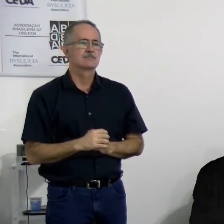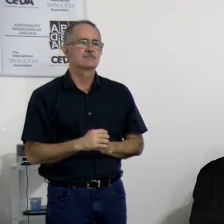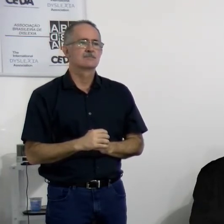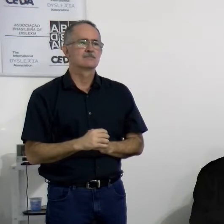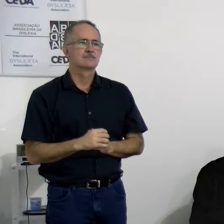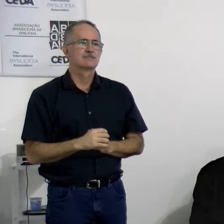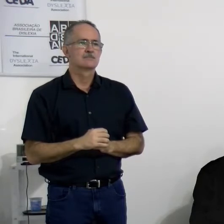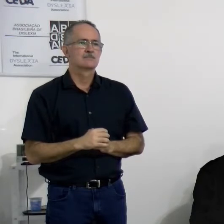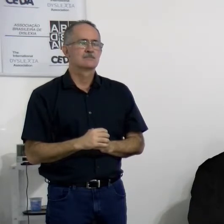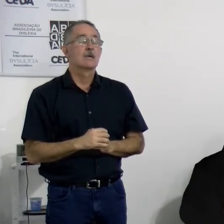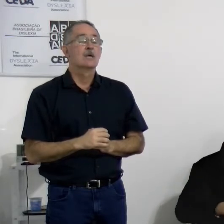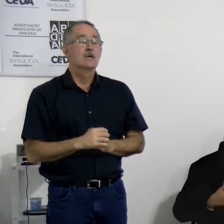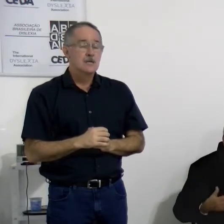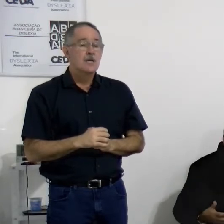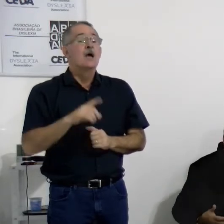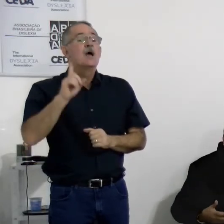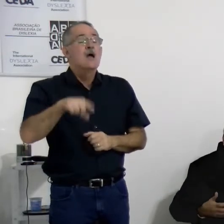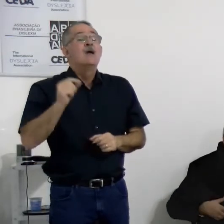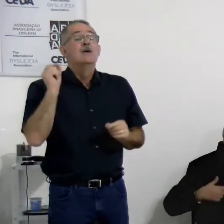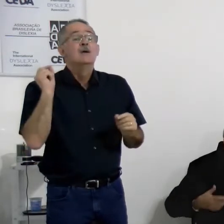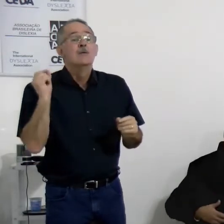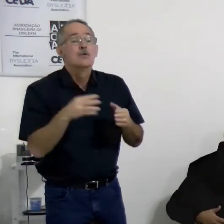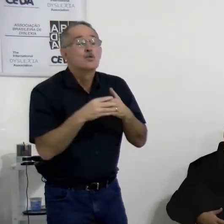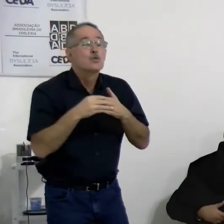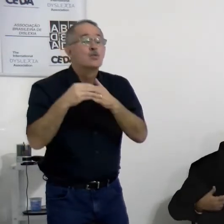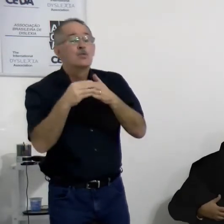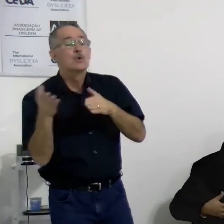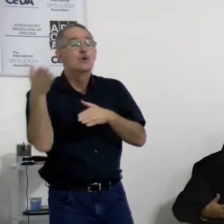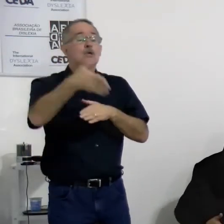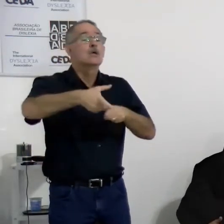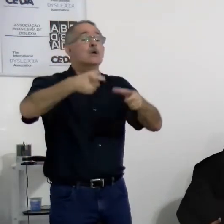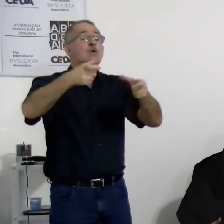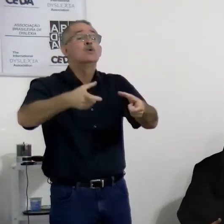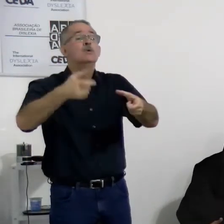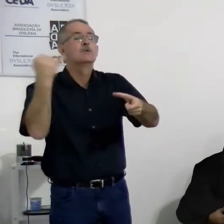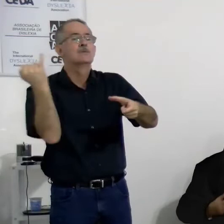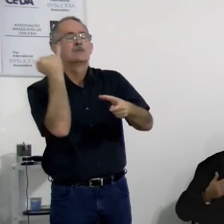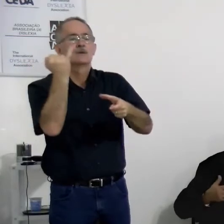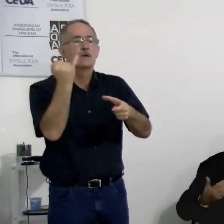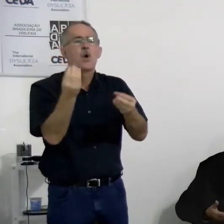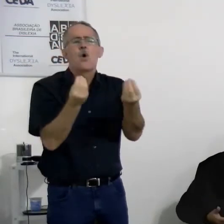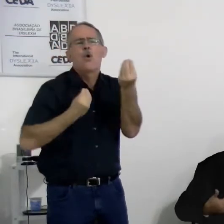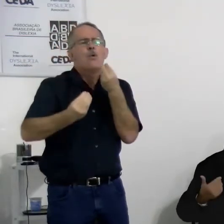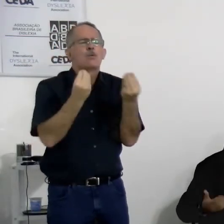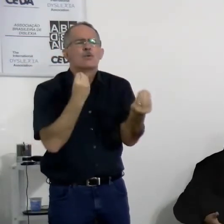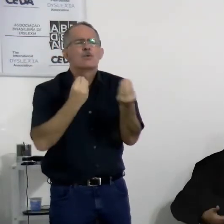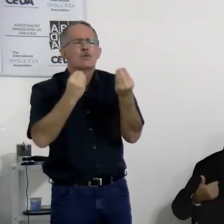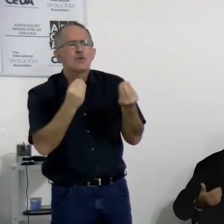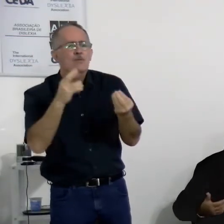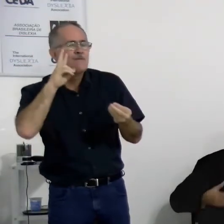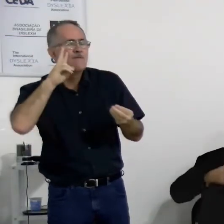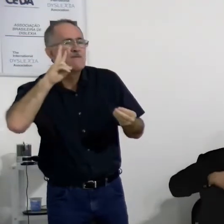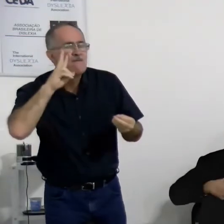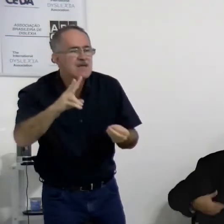languages? Isso conduziu a uma questão muito importante, que é como é que nós podemos